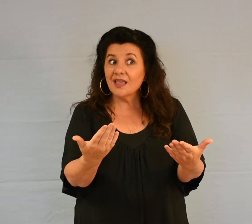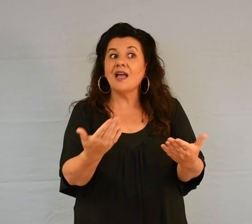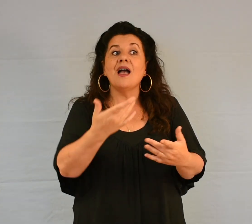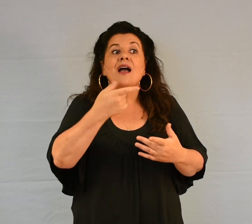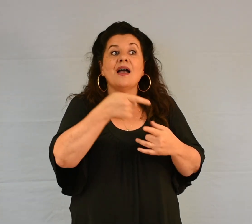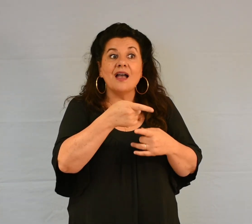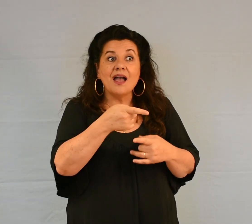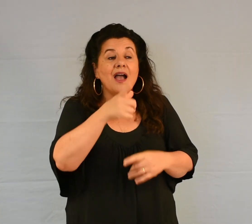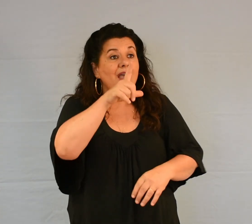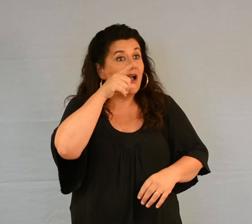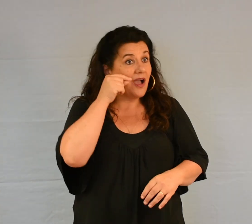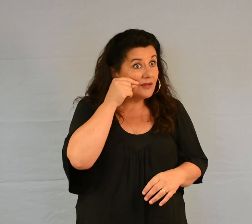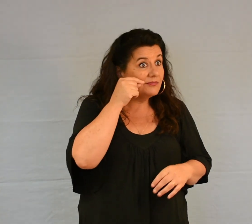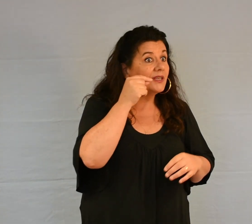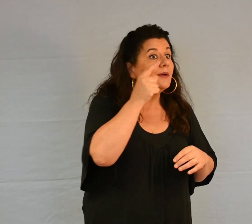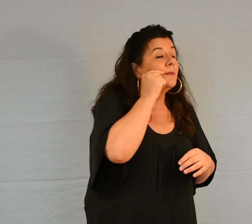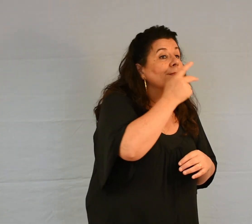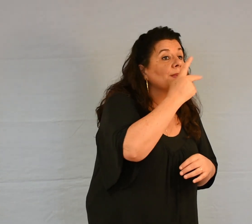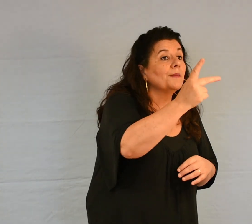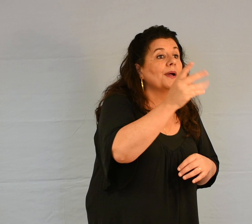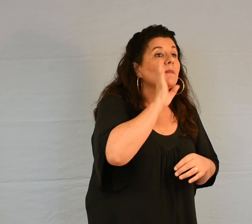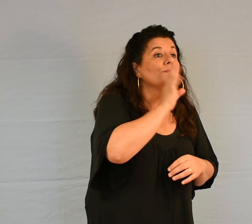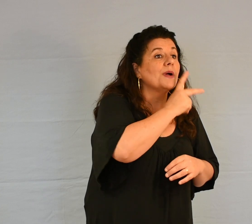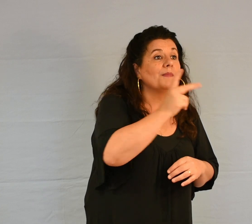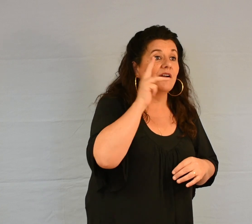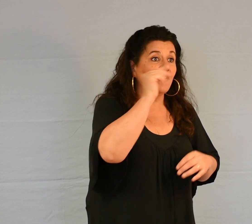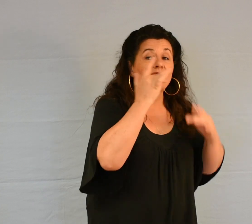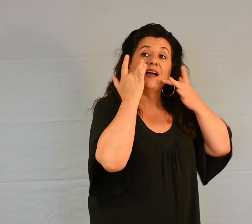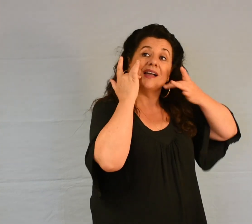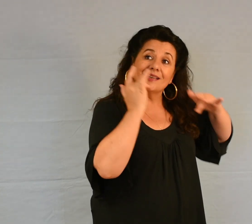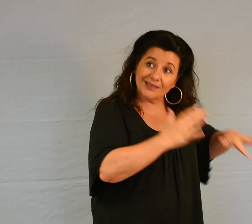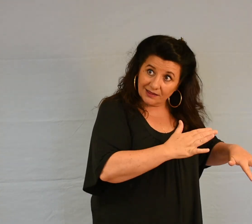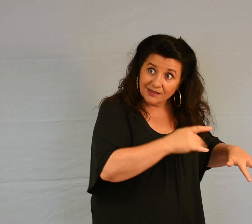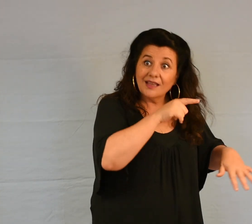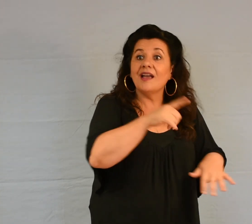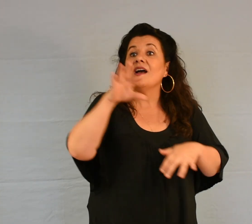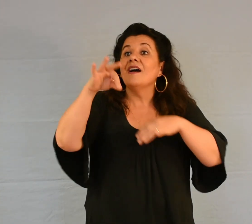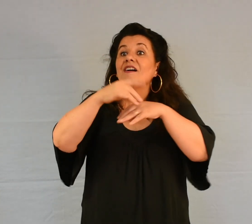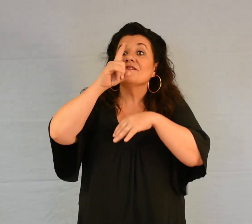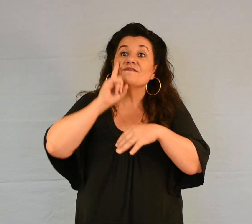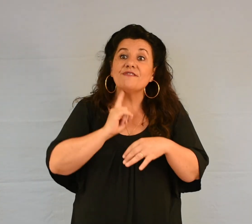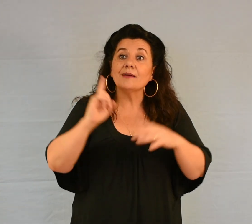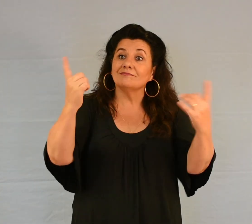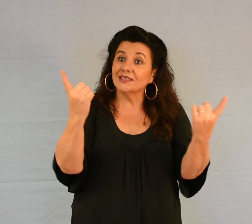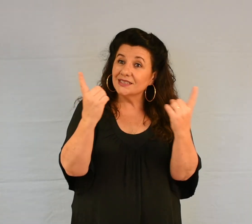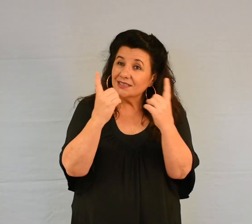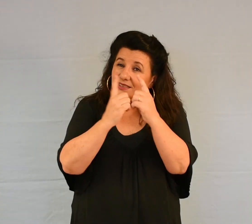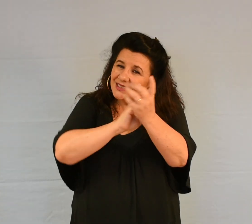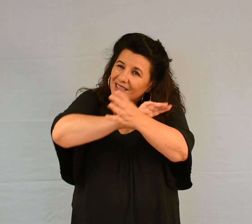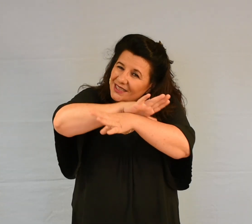l'homme quittera son père et sa mère, il s'attachera à sa femme, et tous deux